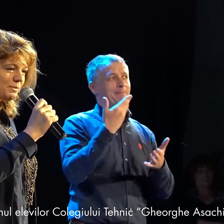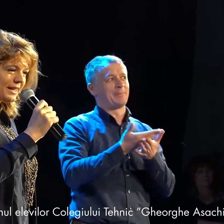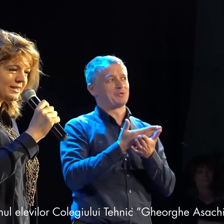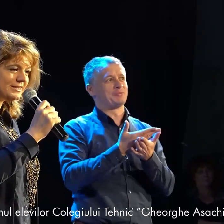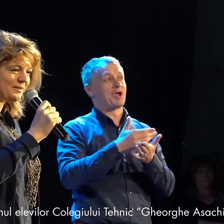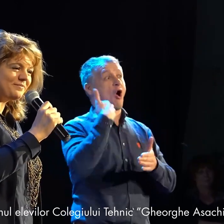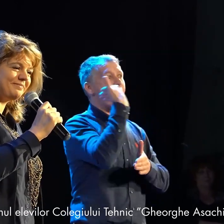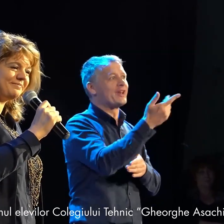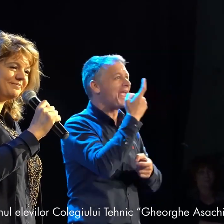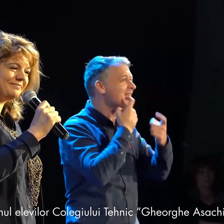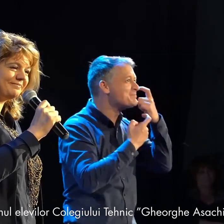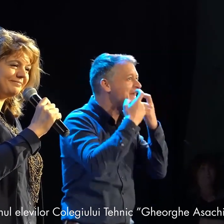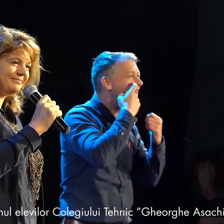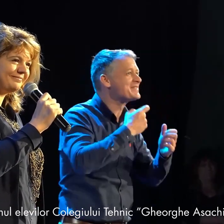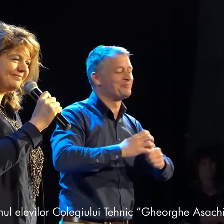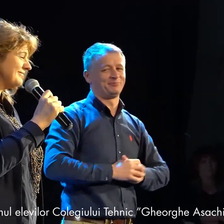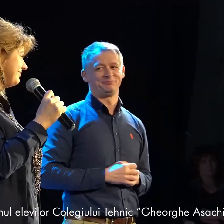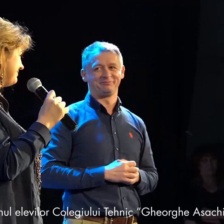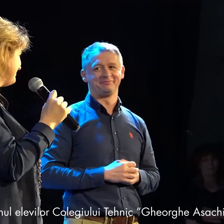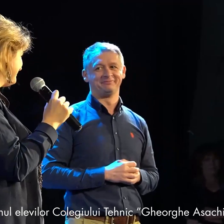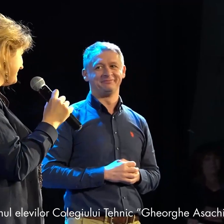împărtăși experiențe.